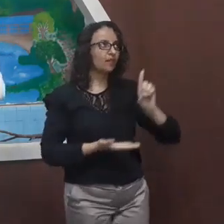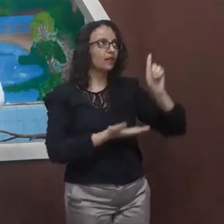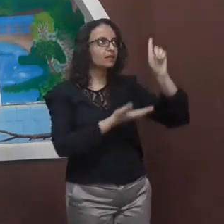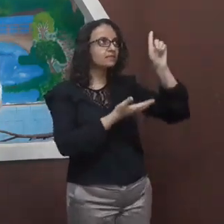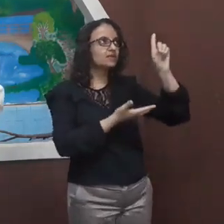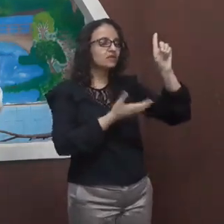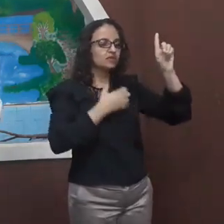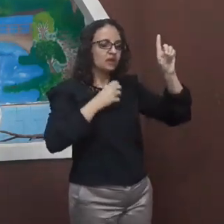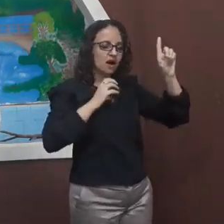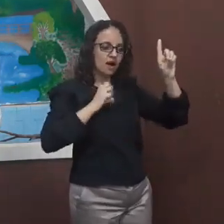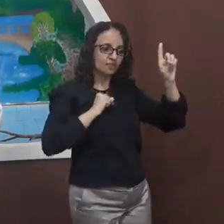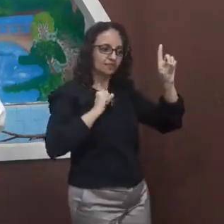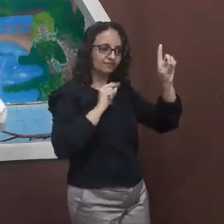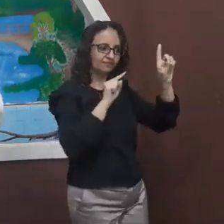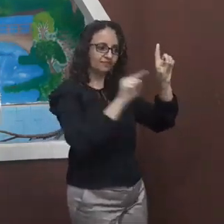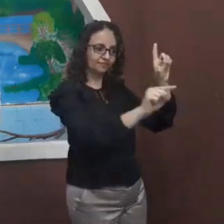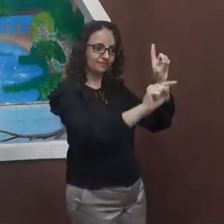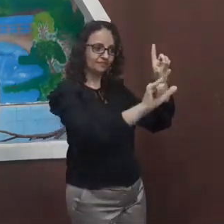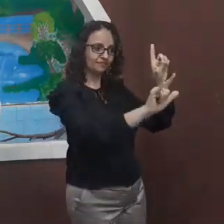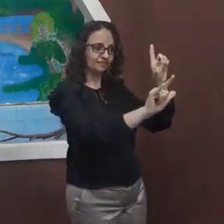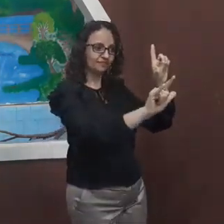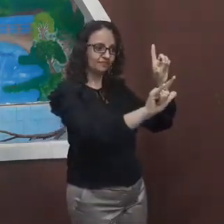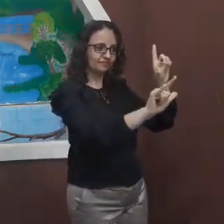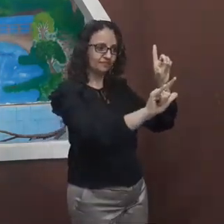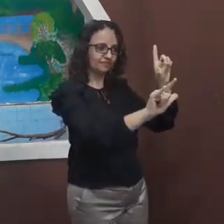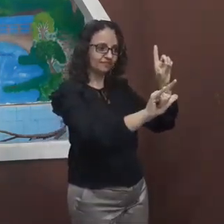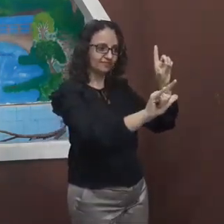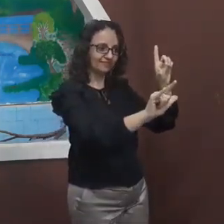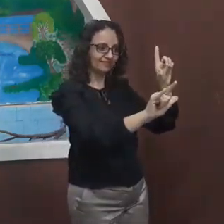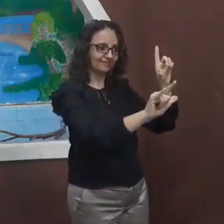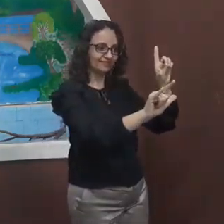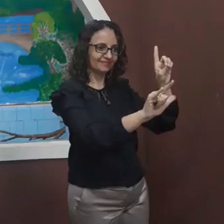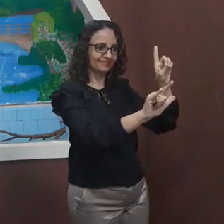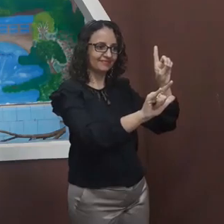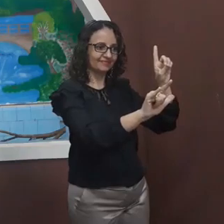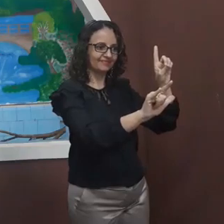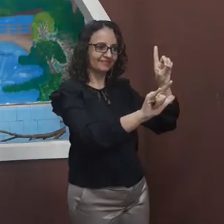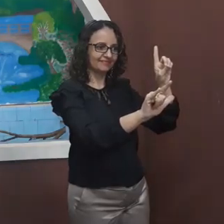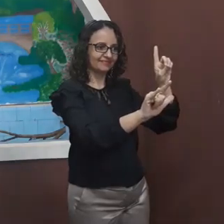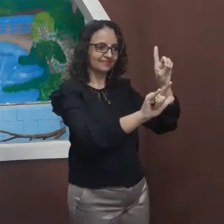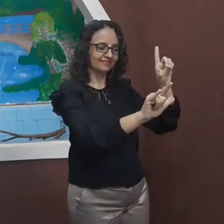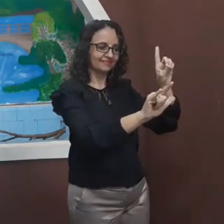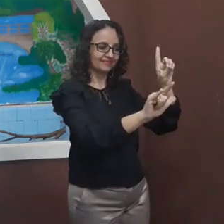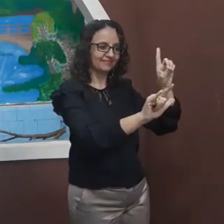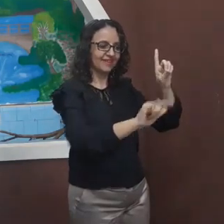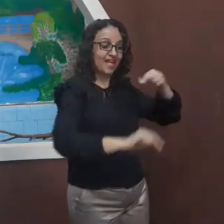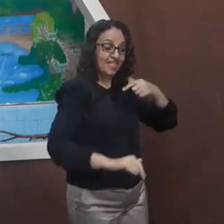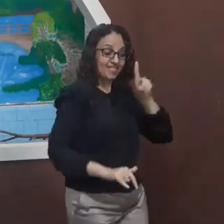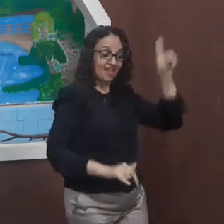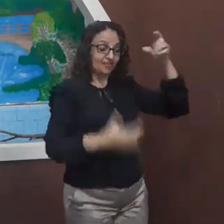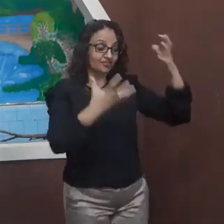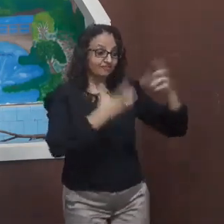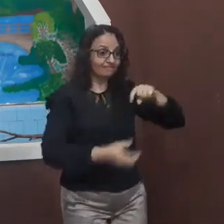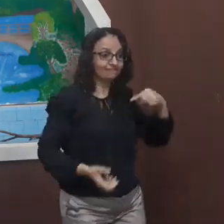Deus nos ama e Deus quer que nós também amemos